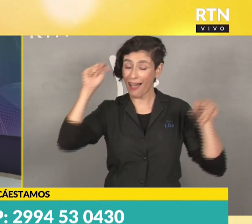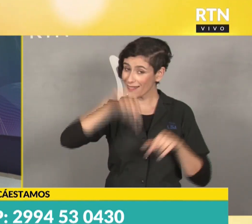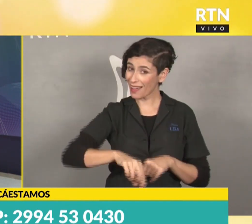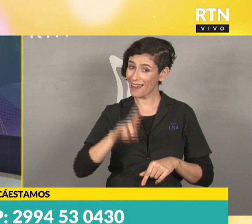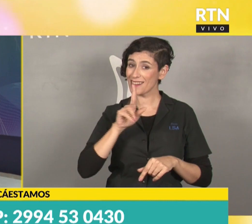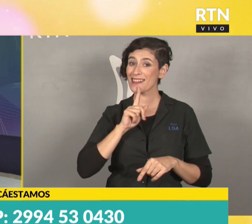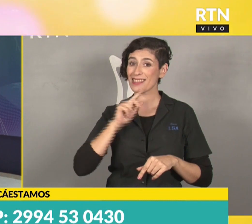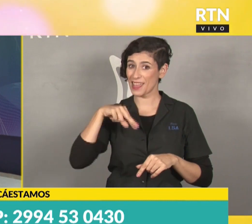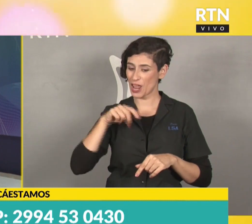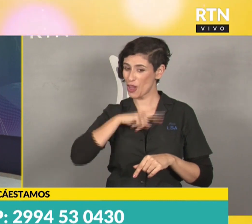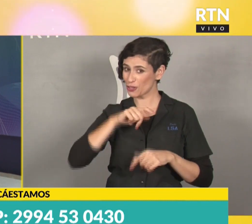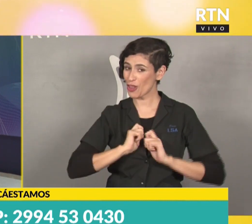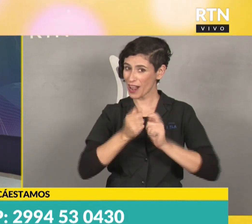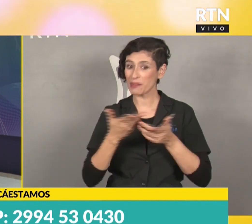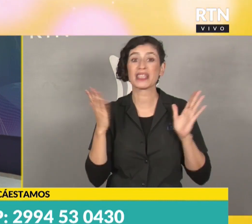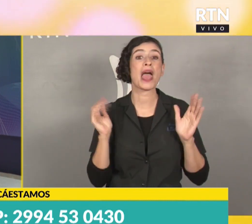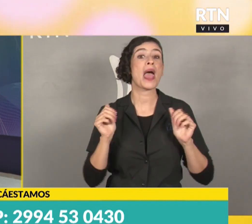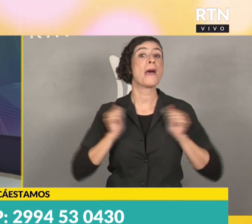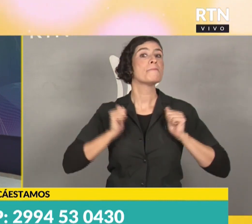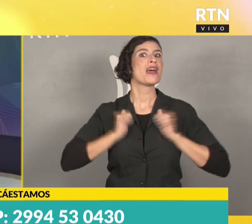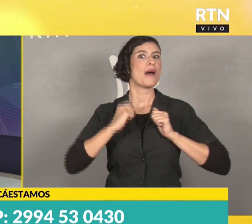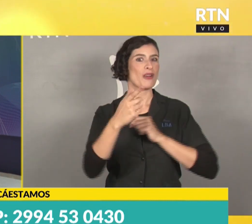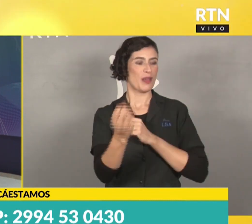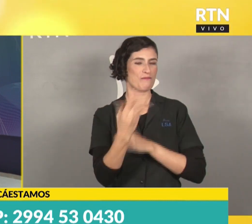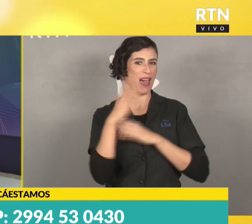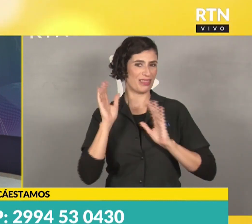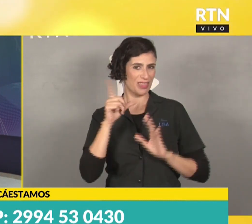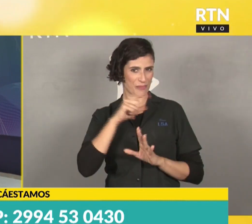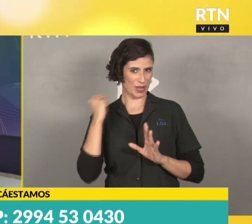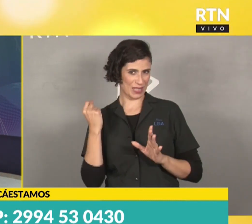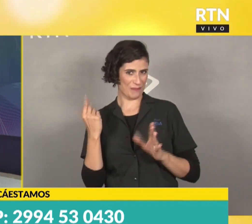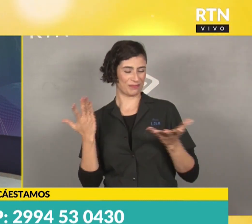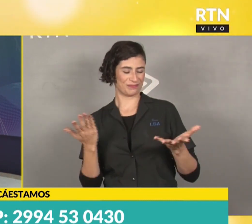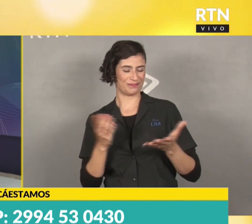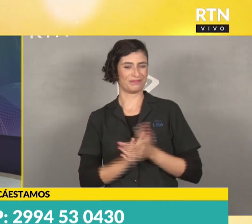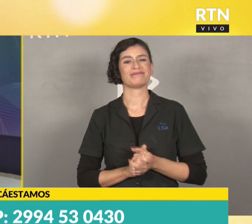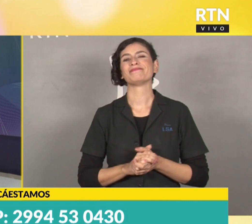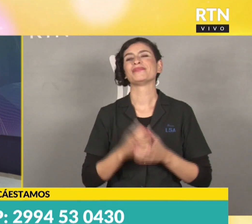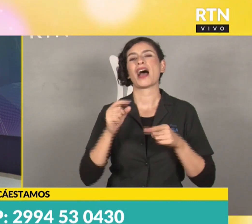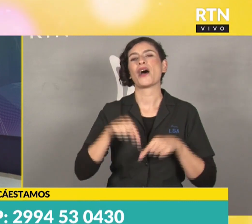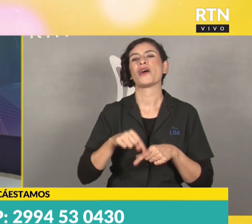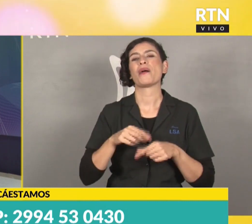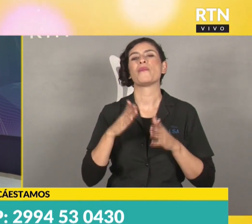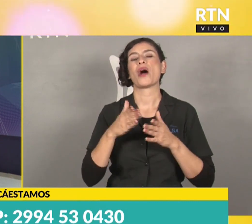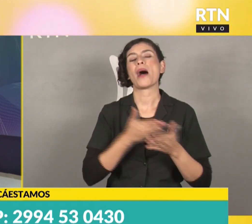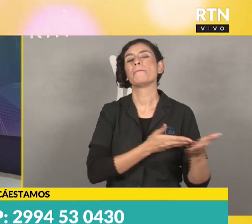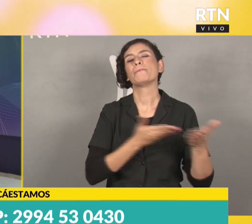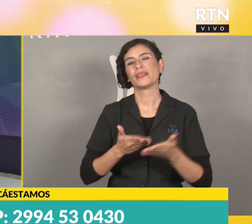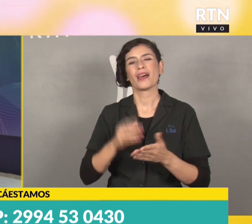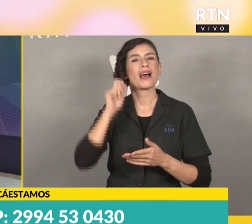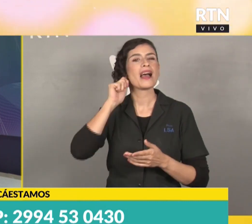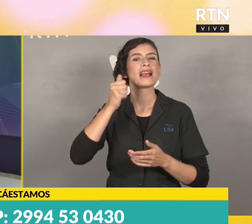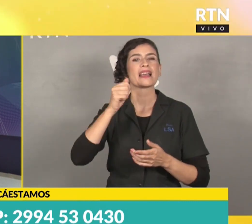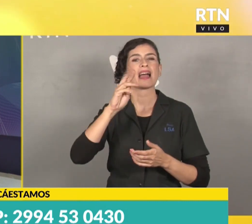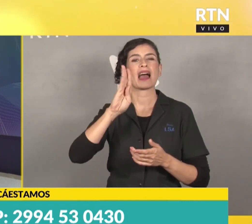RTN. Así que esperamos su mensajito. Y ahora vamos a seguir con nuestro bloque y vamos a presentar a Gabriela